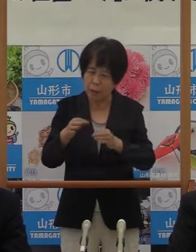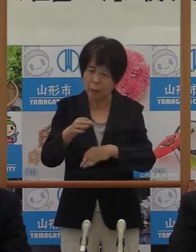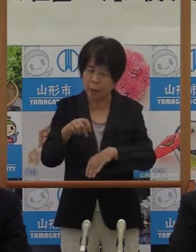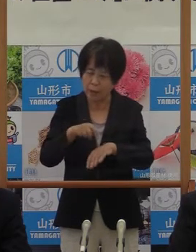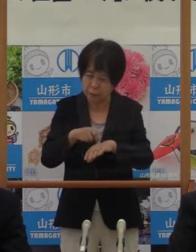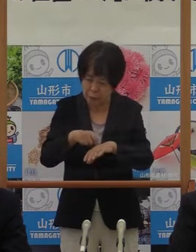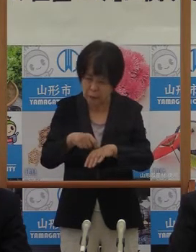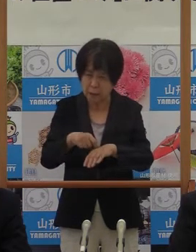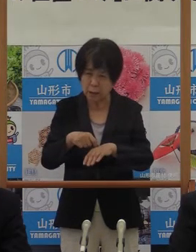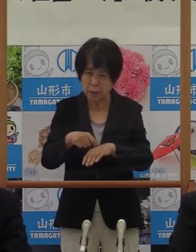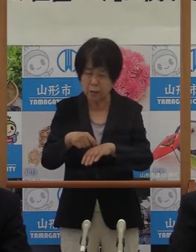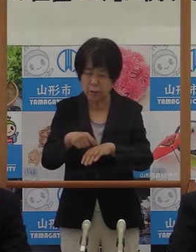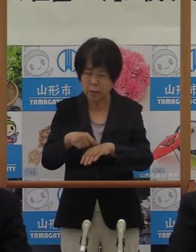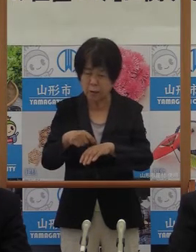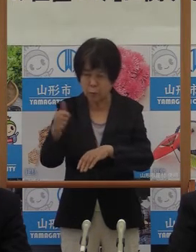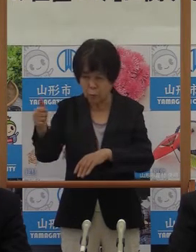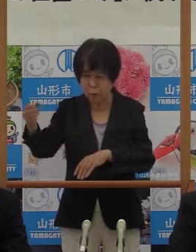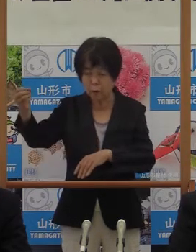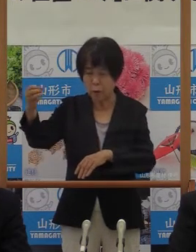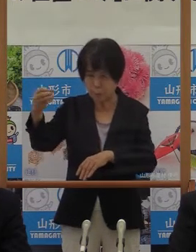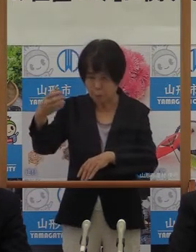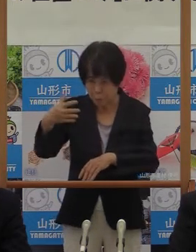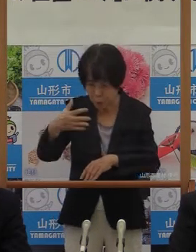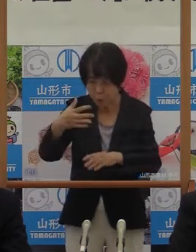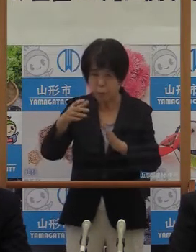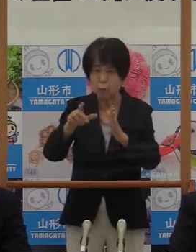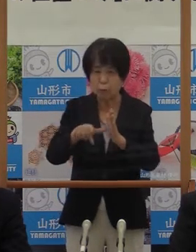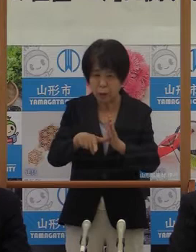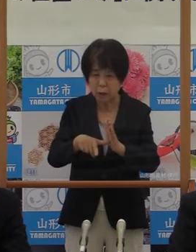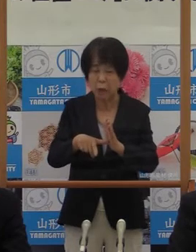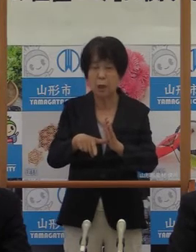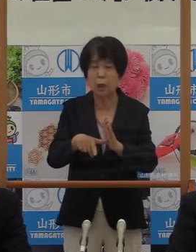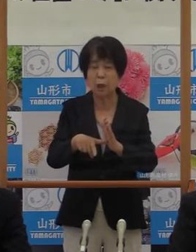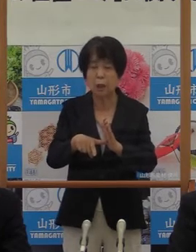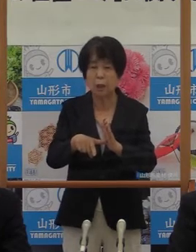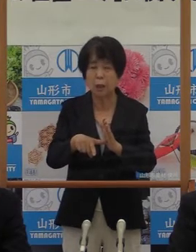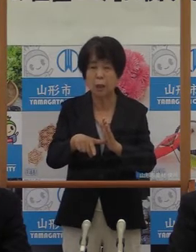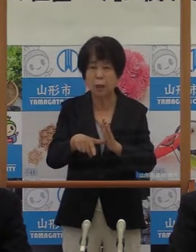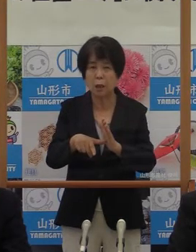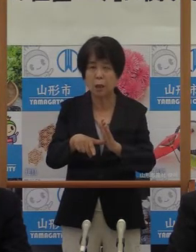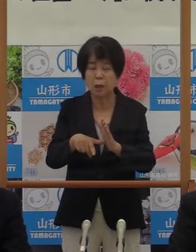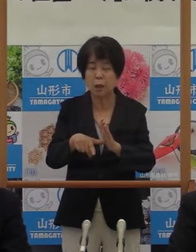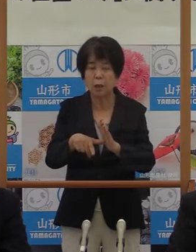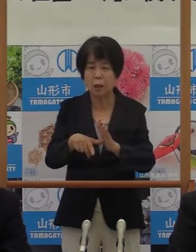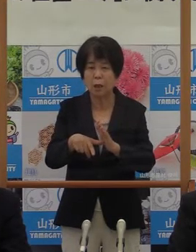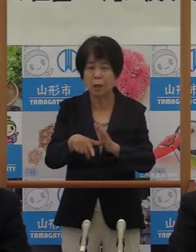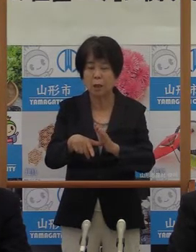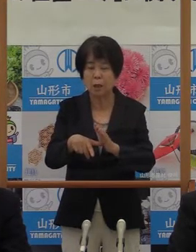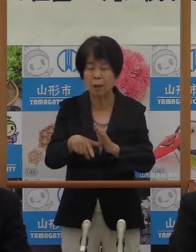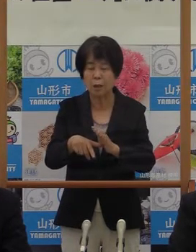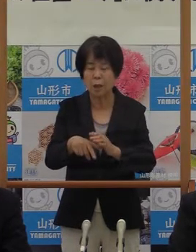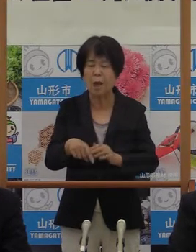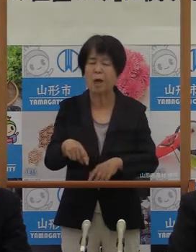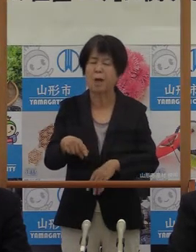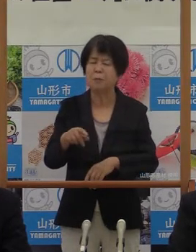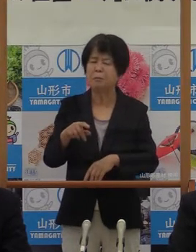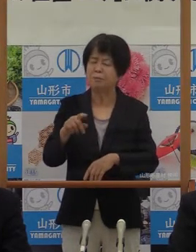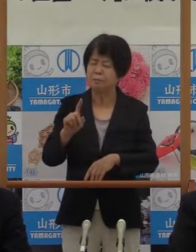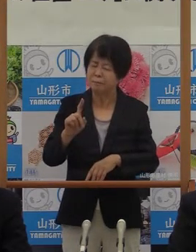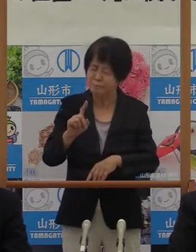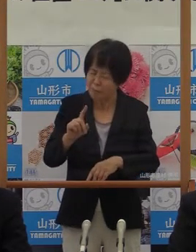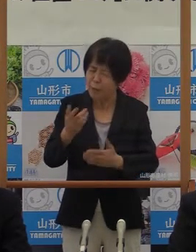ようなお話をいただいた際にですね、やはり何らかの形で生かせないかということ